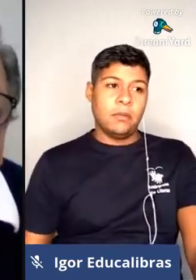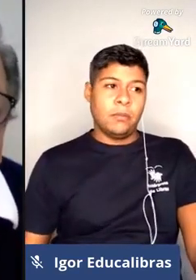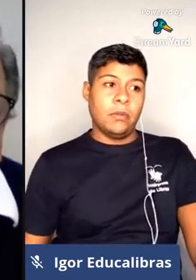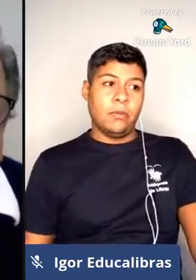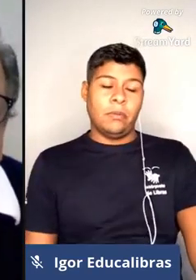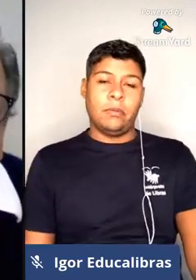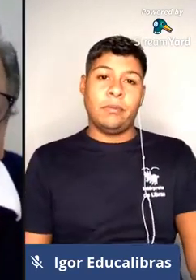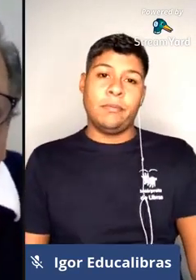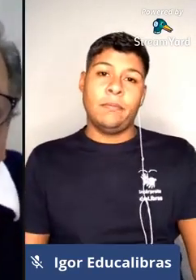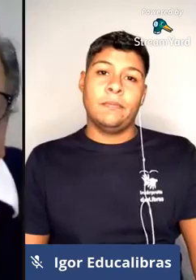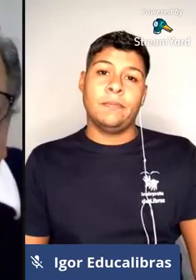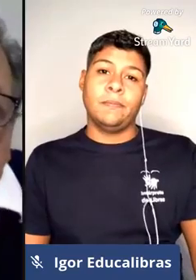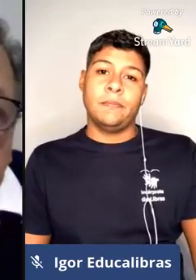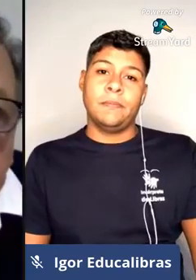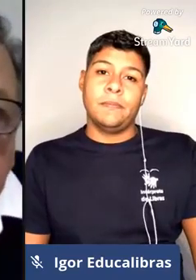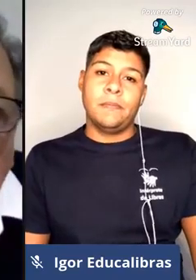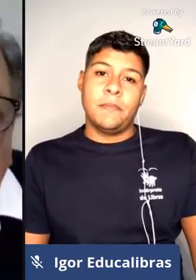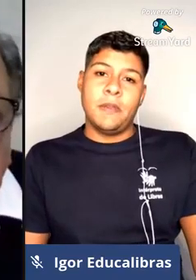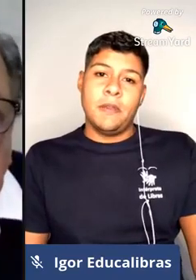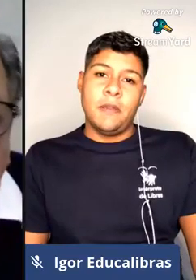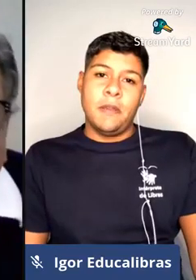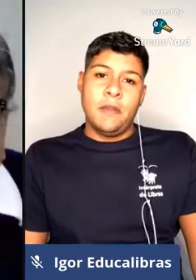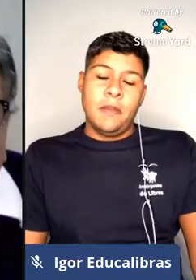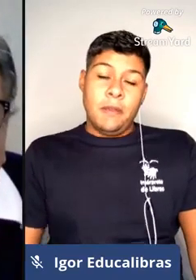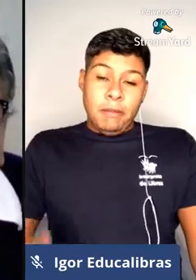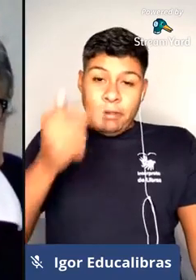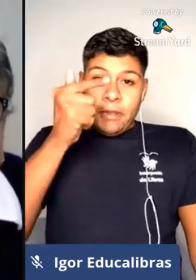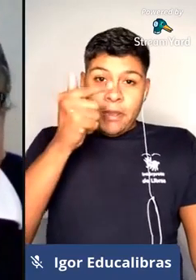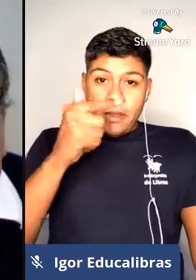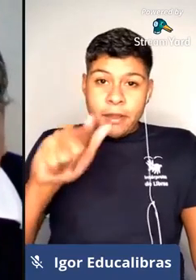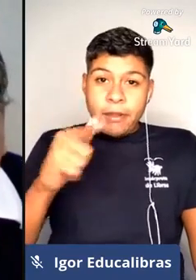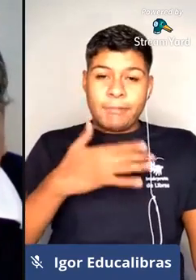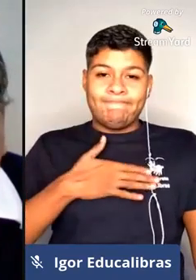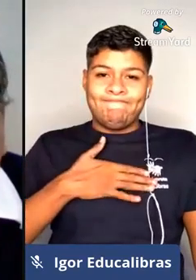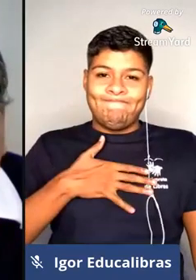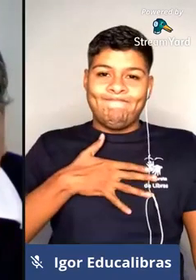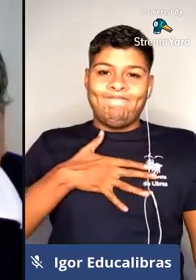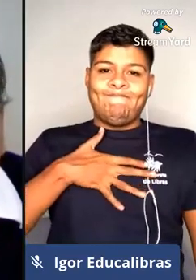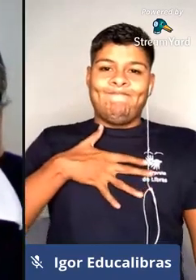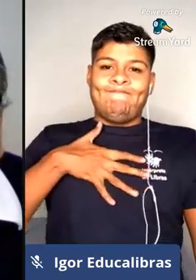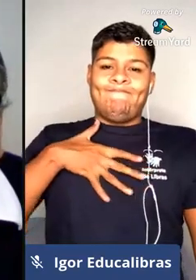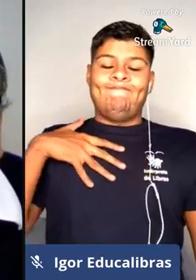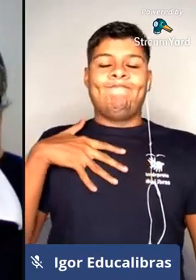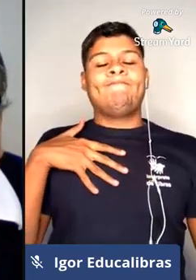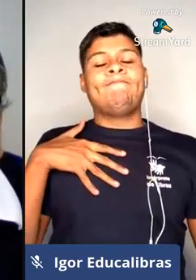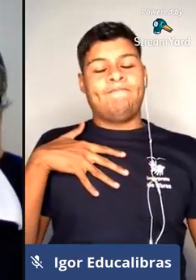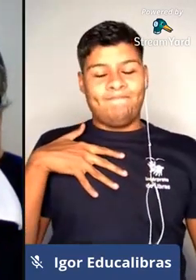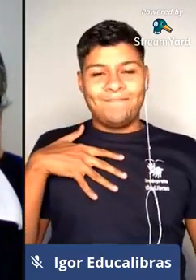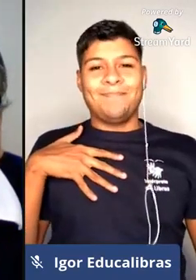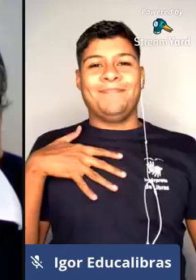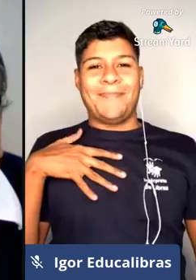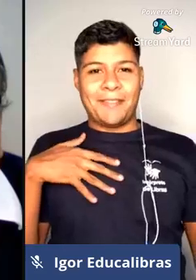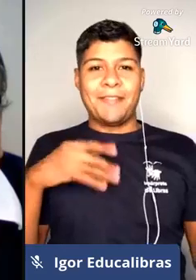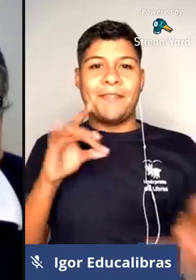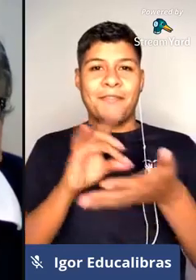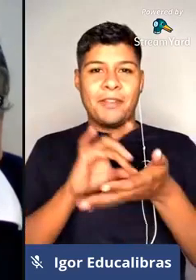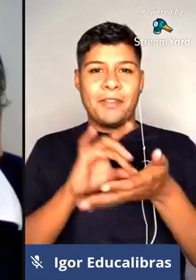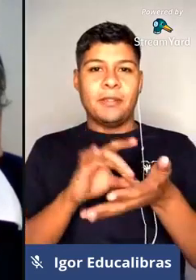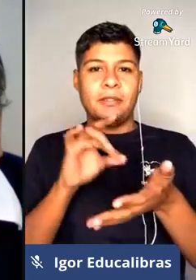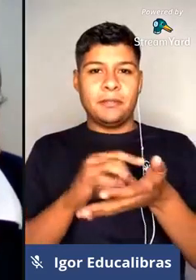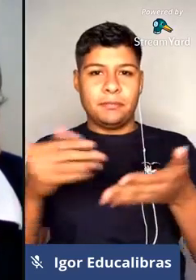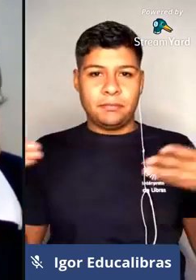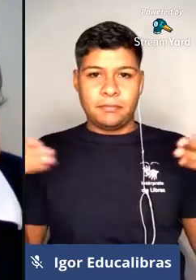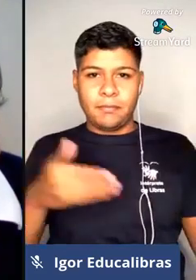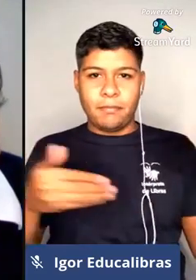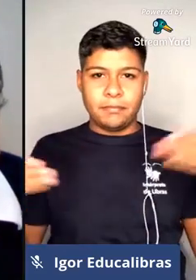Bem, eu, de novo, me sinto honrado de participar, não hoje